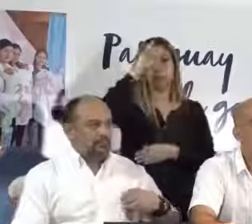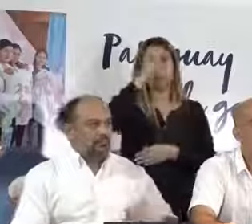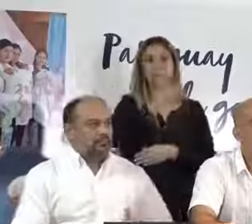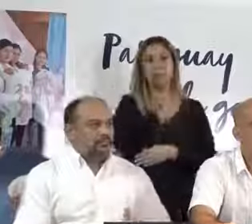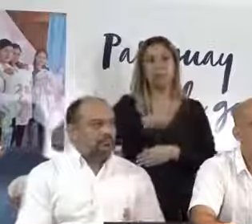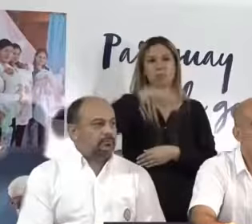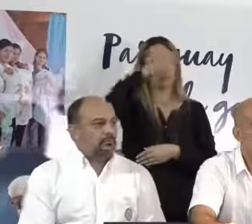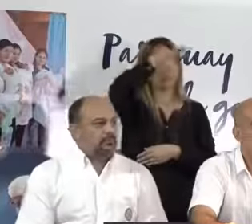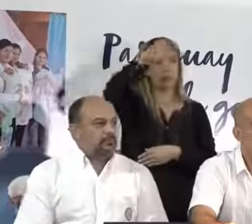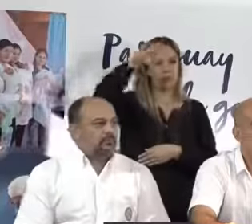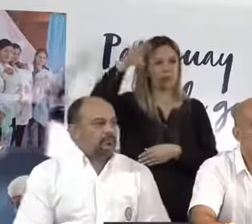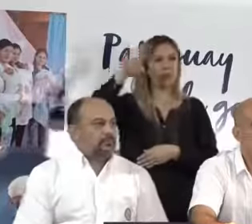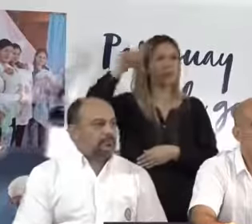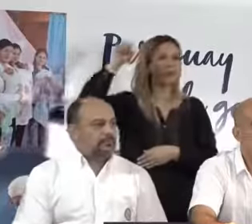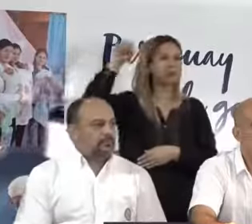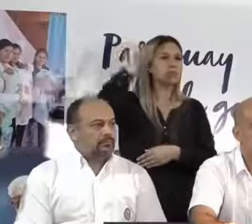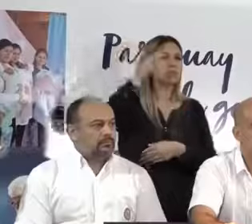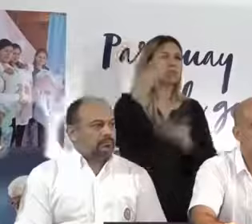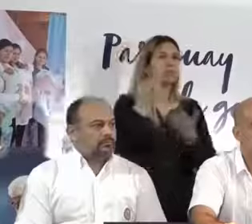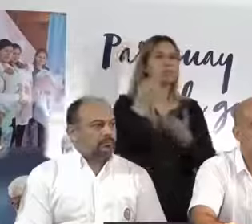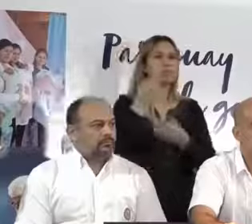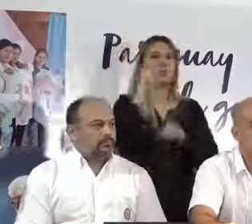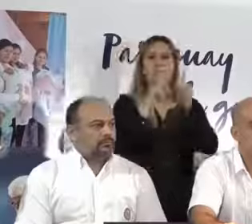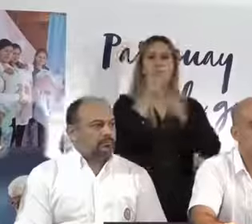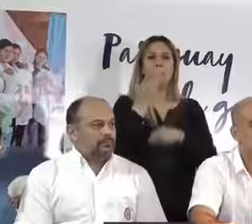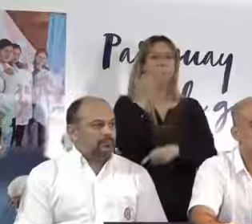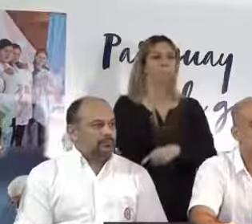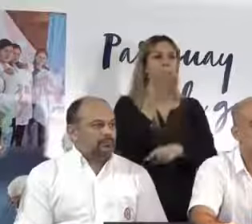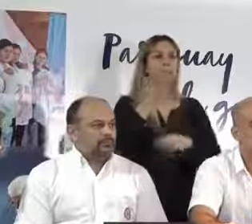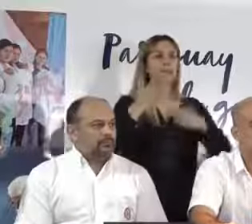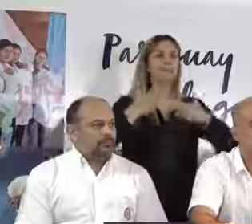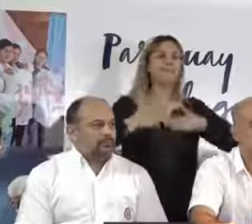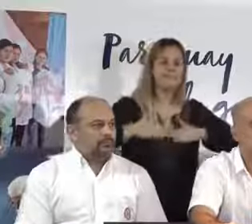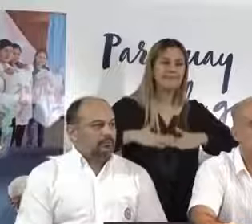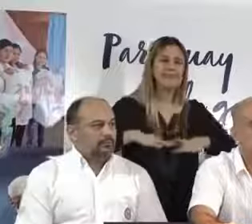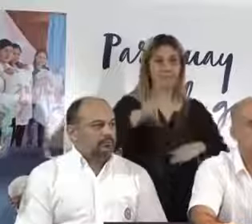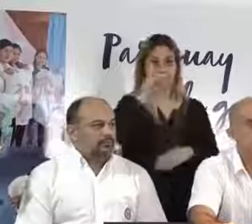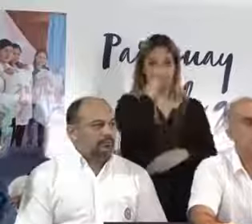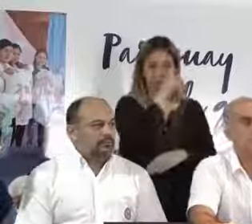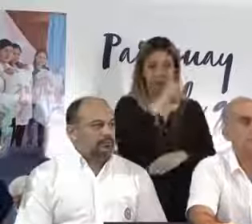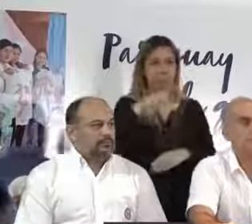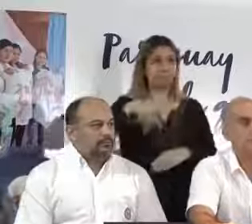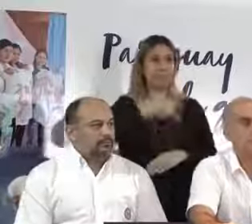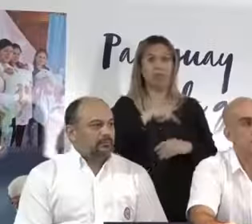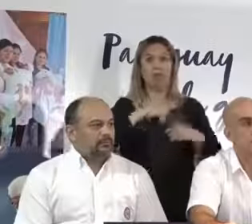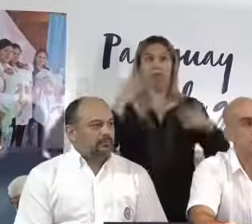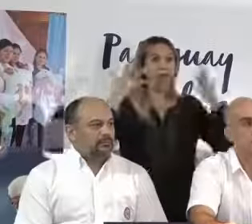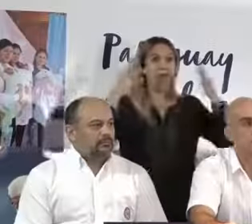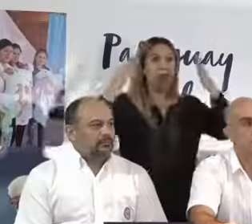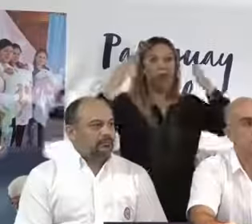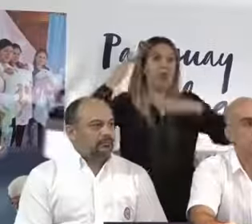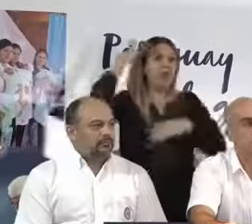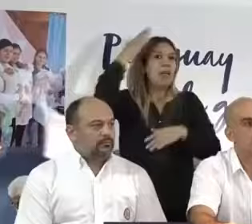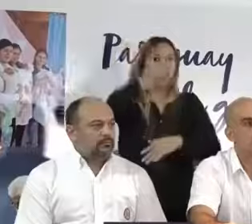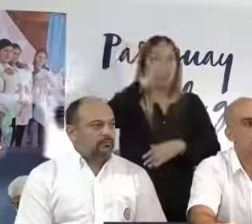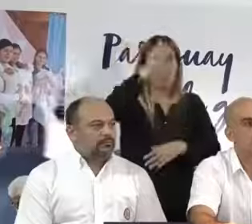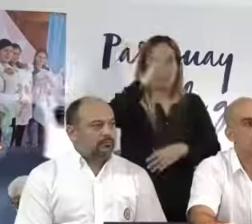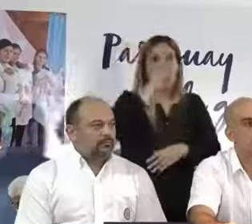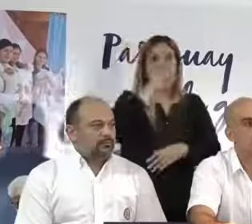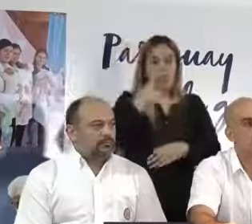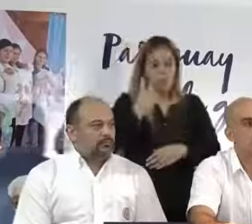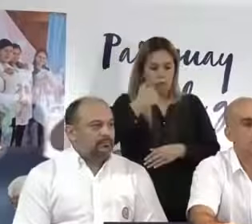atendiendo que se quiera o no se quiera, se pida o no se pida calma, la gente se va a agolpar en los hospitales detrás de la situación de las fiebres, el